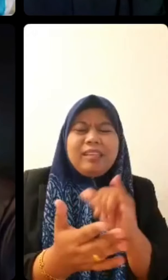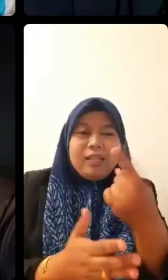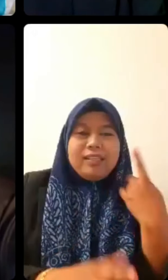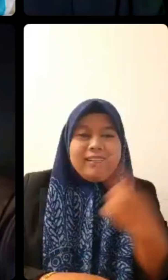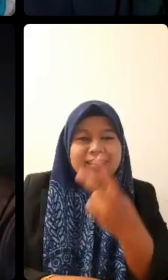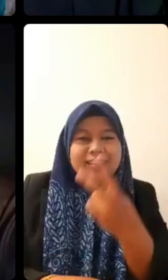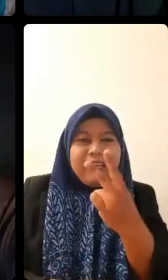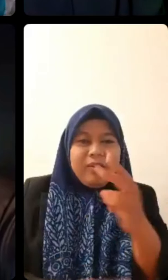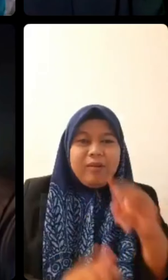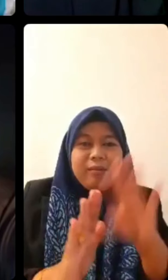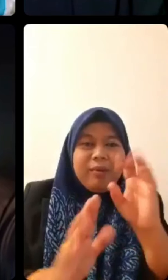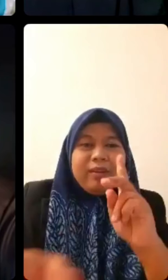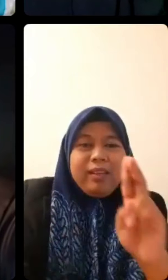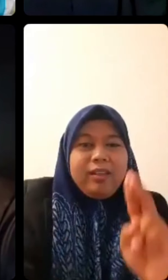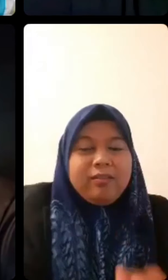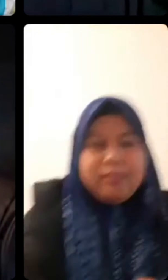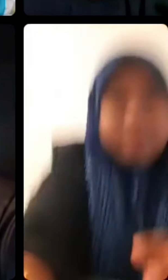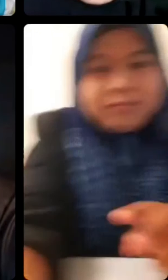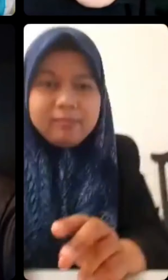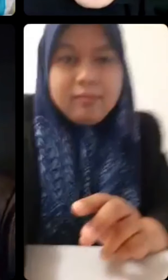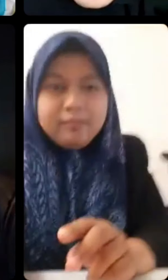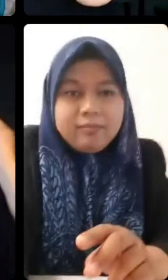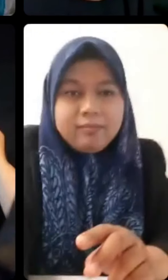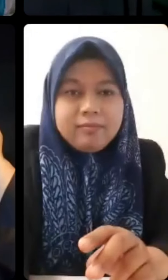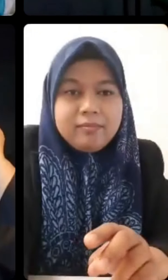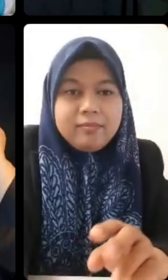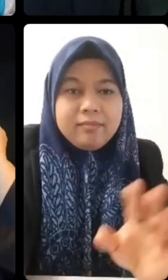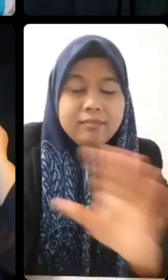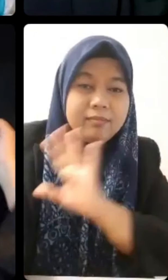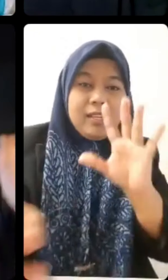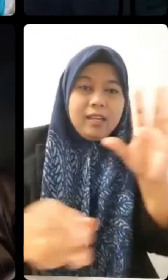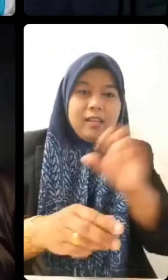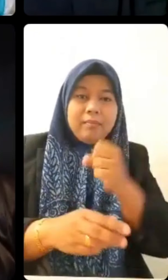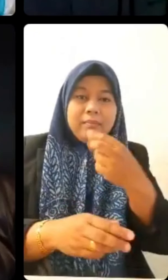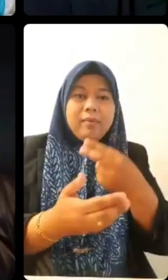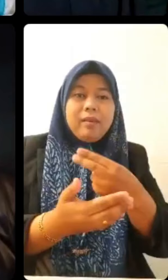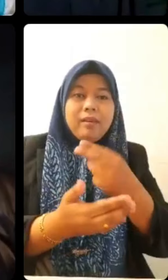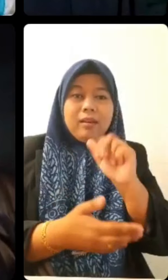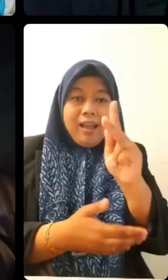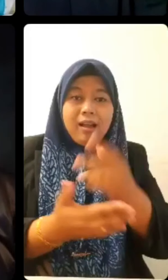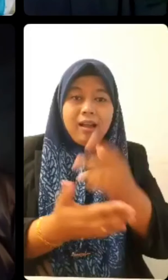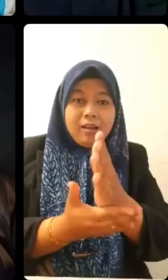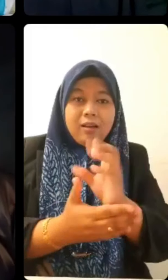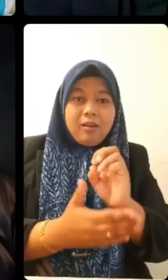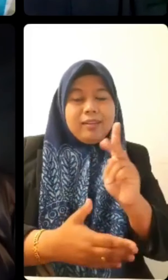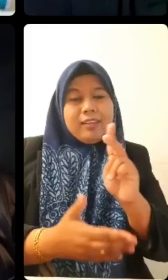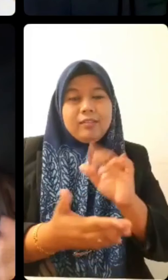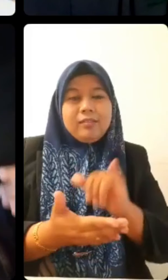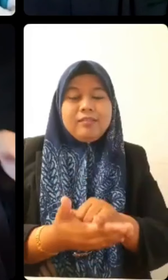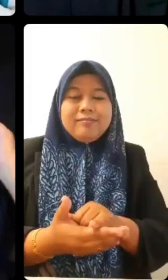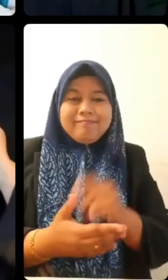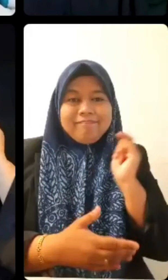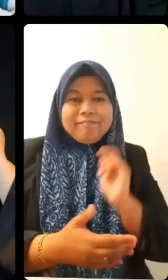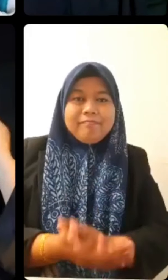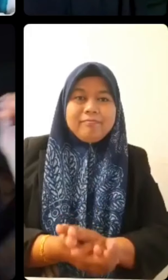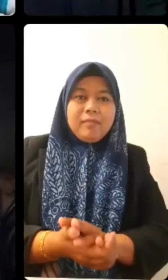banyak. Kenapa kita ambil hak mereka? Kan? Okay. Bagi menjawab soalan saya yang terakhir, harapan saya sebagai